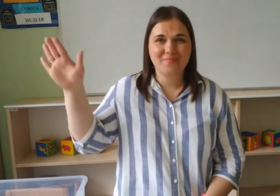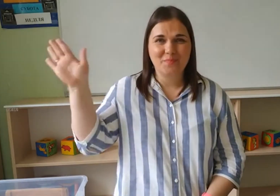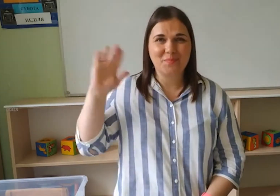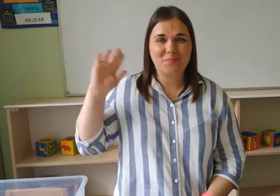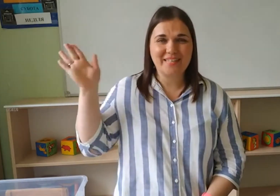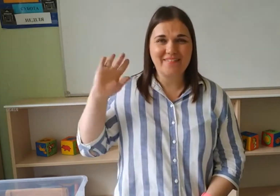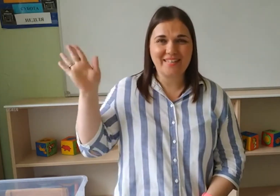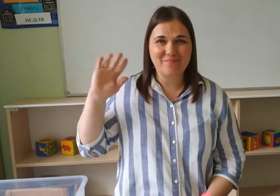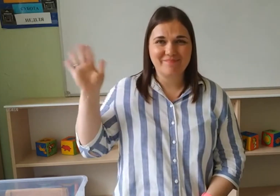привіт!